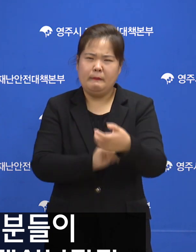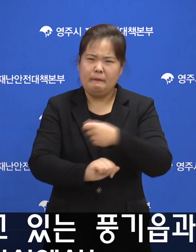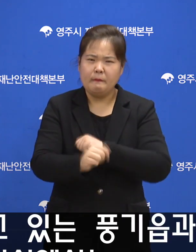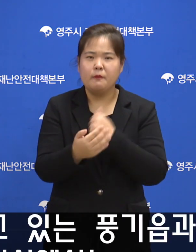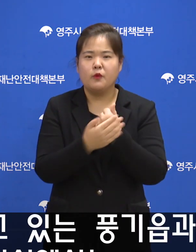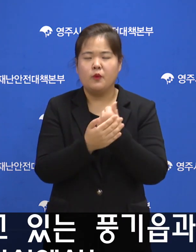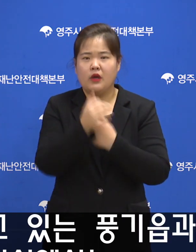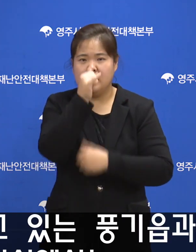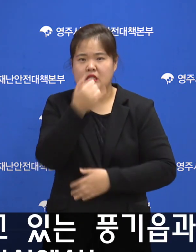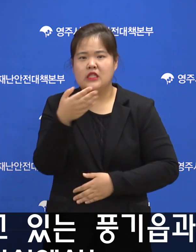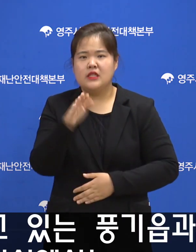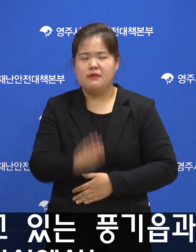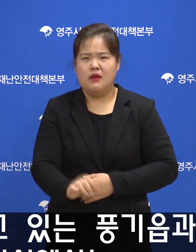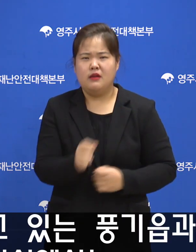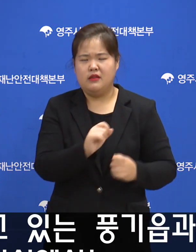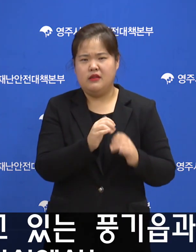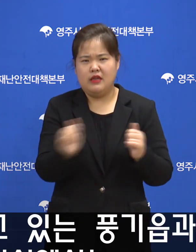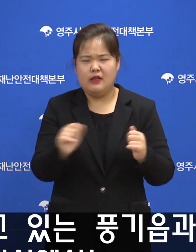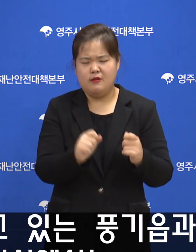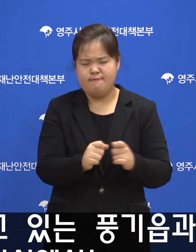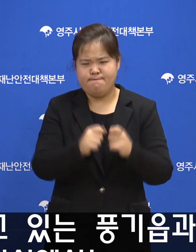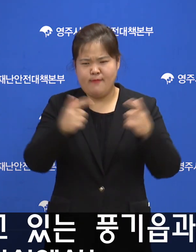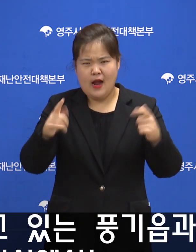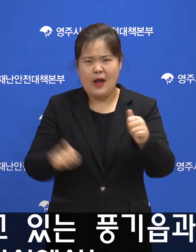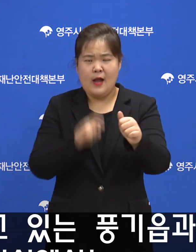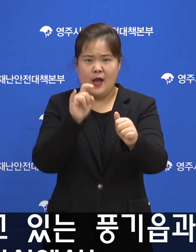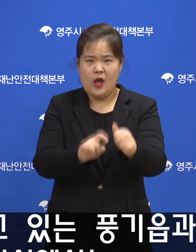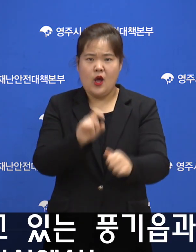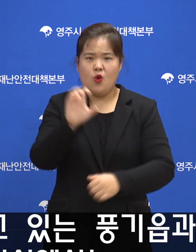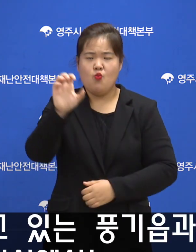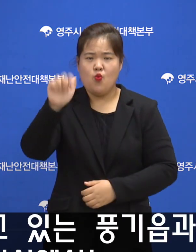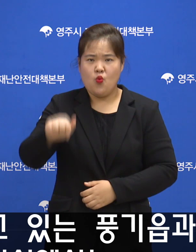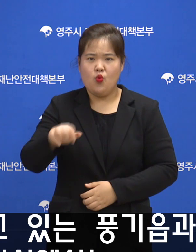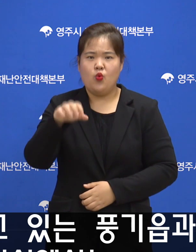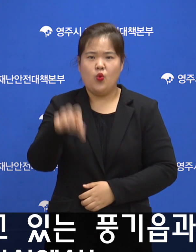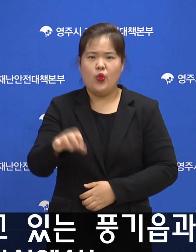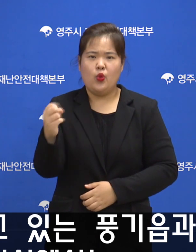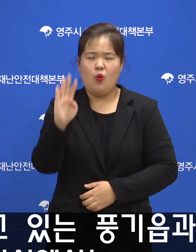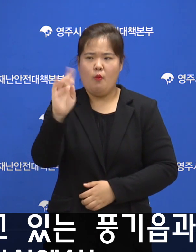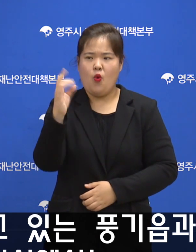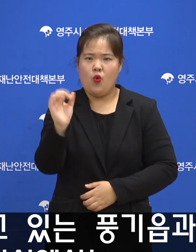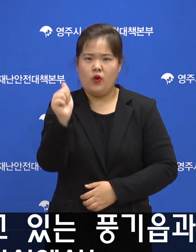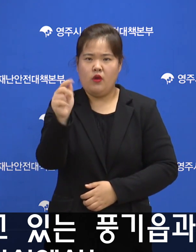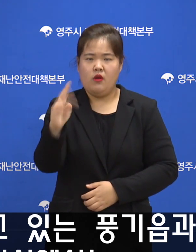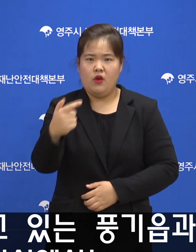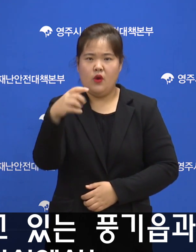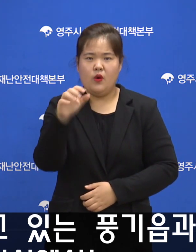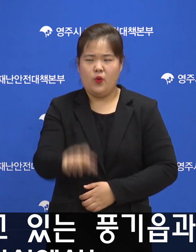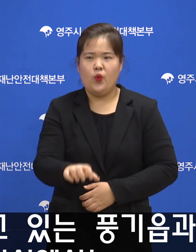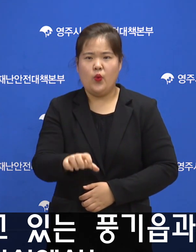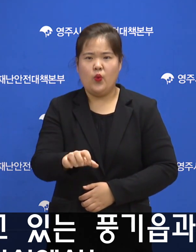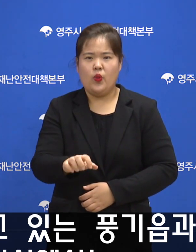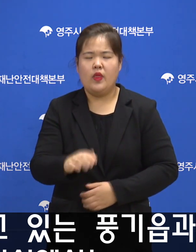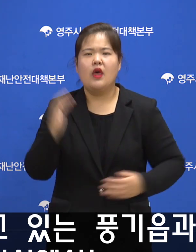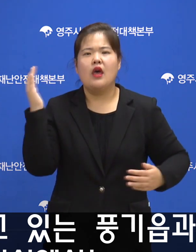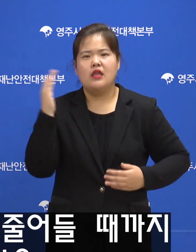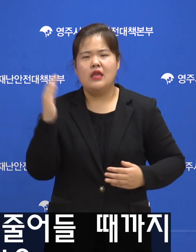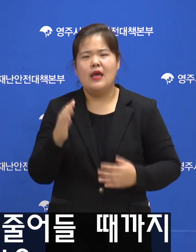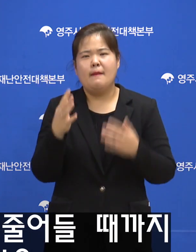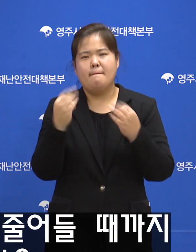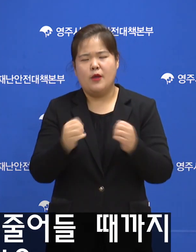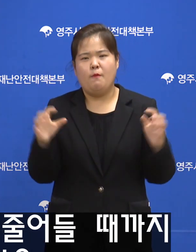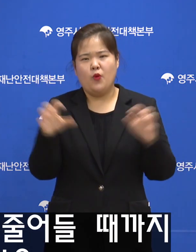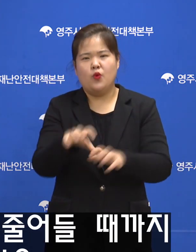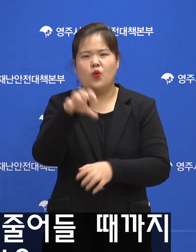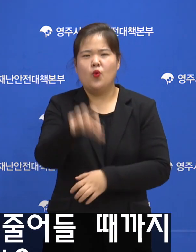계십니다만, 다수의 확진자가 발생하고 있는 풍기읍과 봉현면 지역 청소년 이용시설에서는